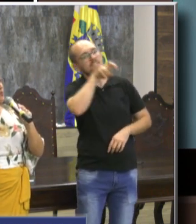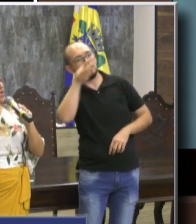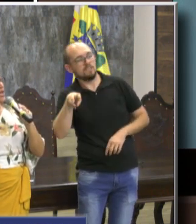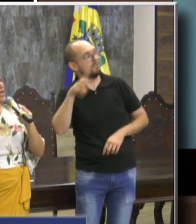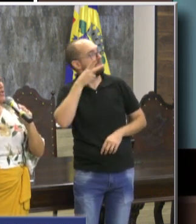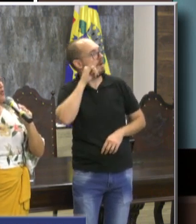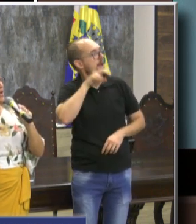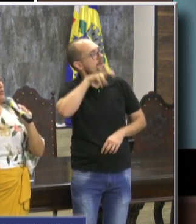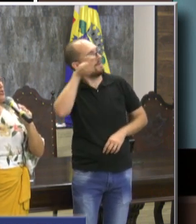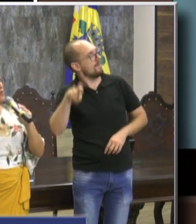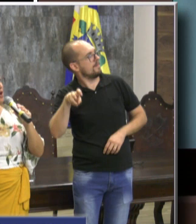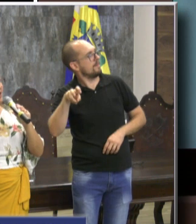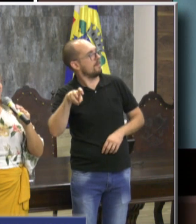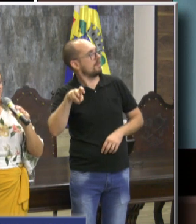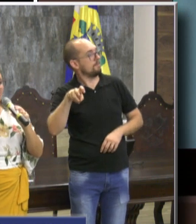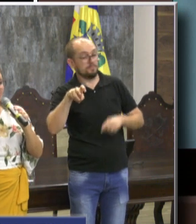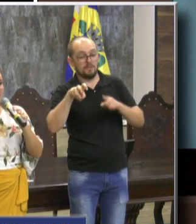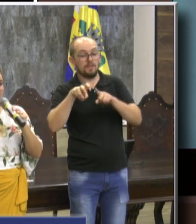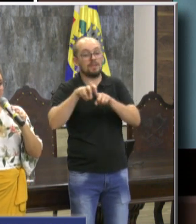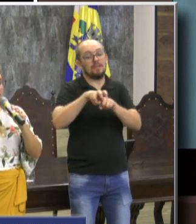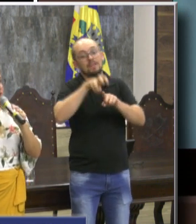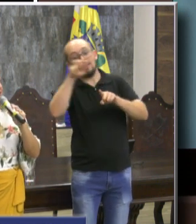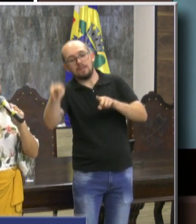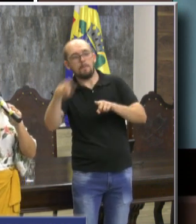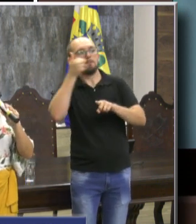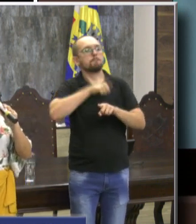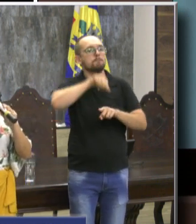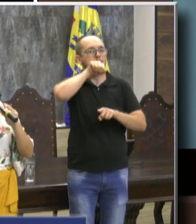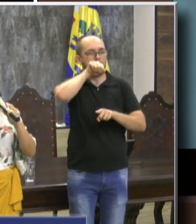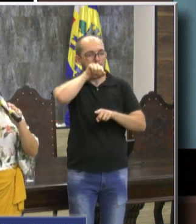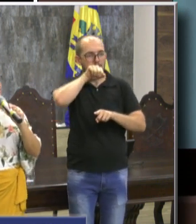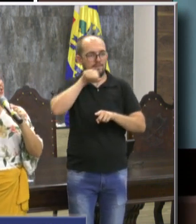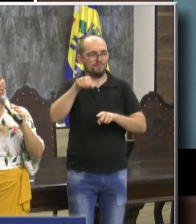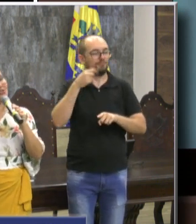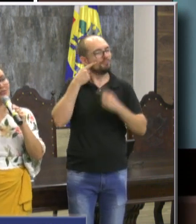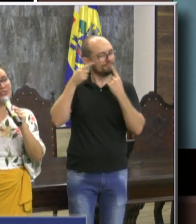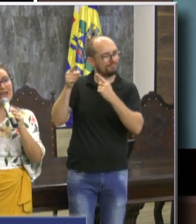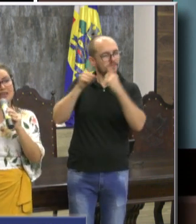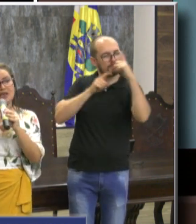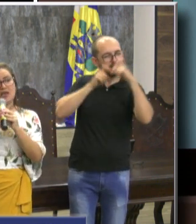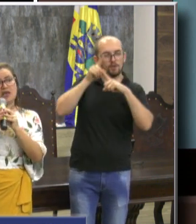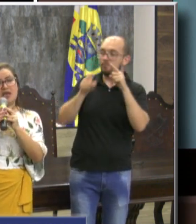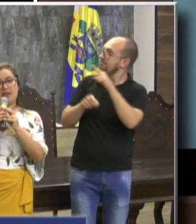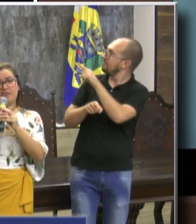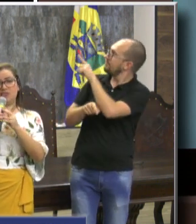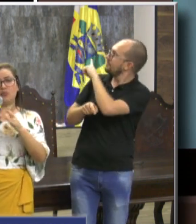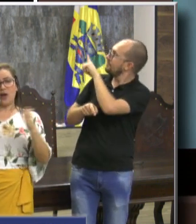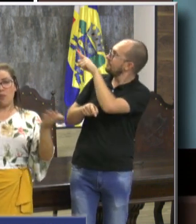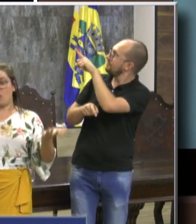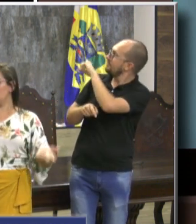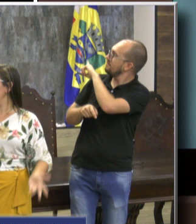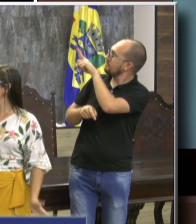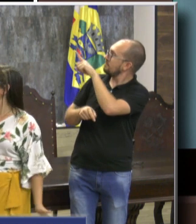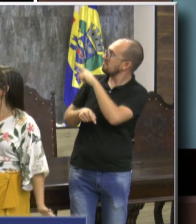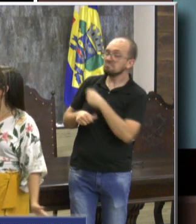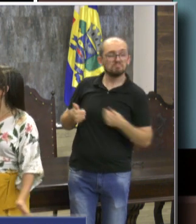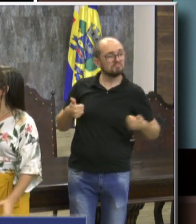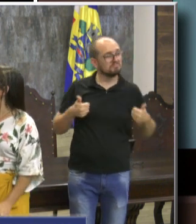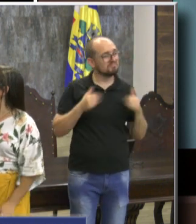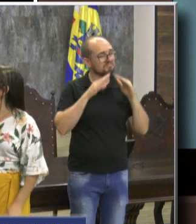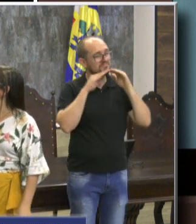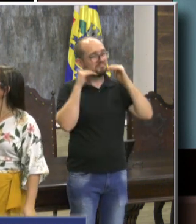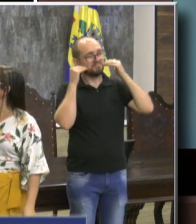Samuel. E do lado do Samuel, a Jéssica, que é a mãe do Gustavo. Então, pela expressão, a gente consegue vislumbrar um pouco do que foi